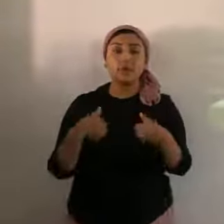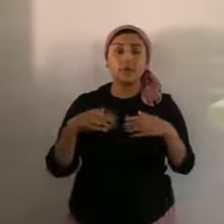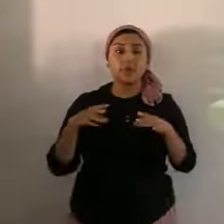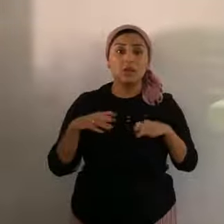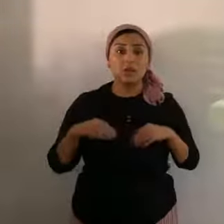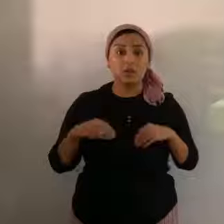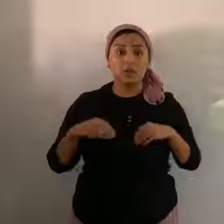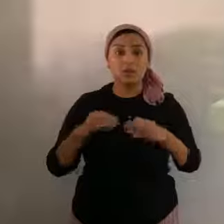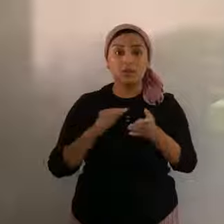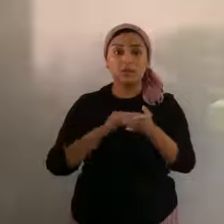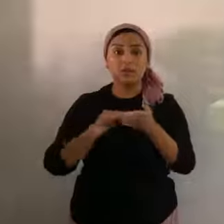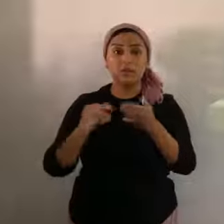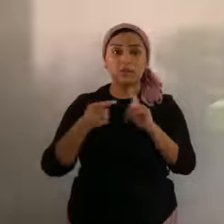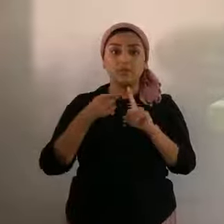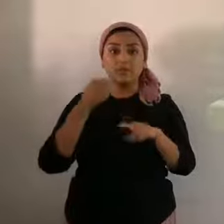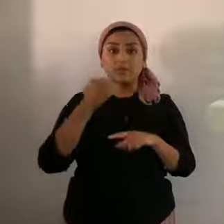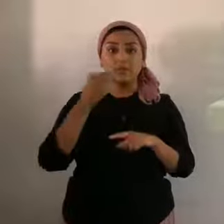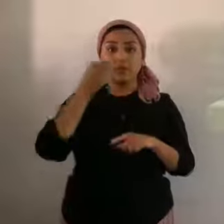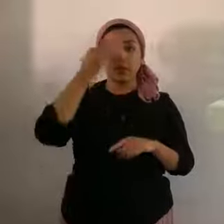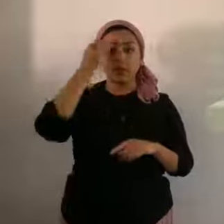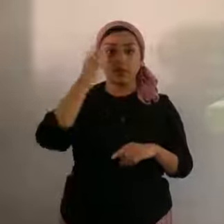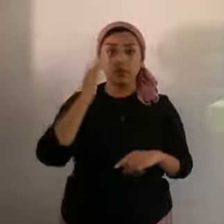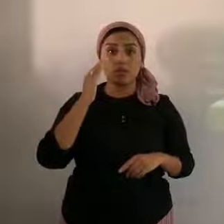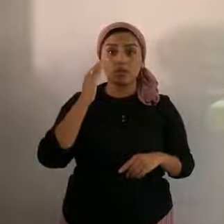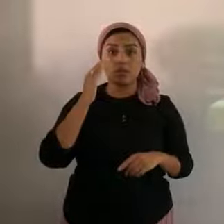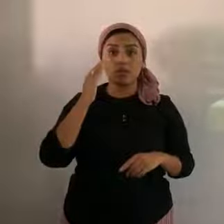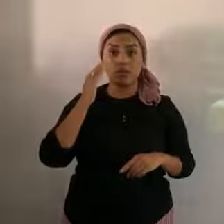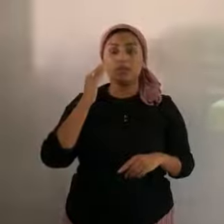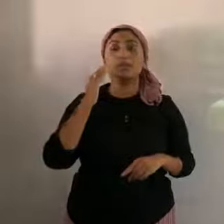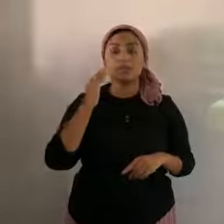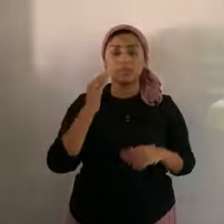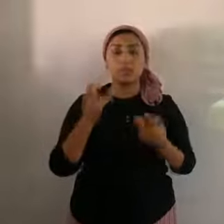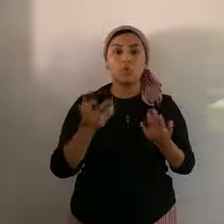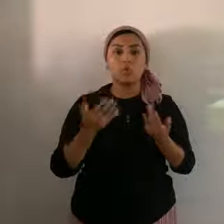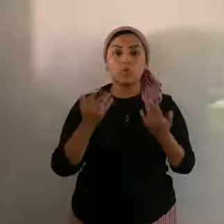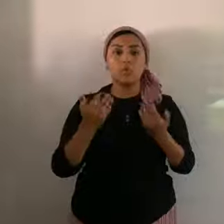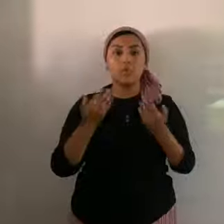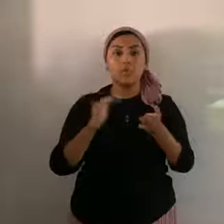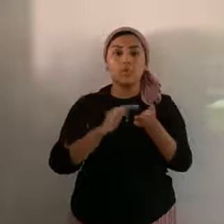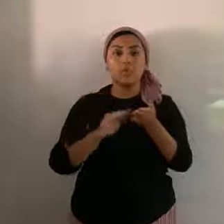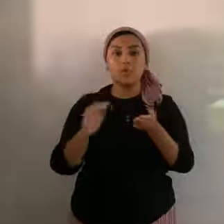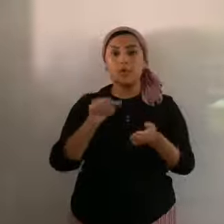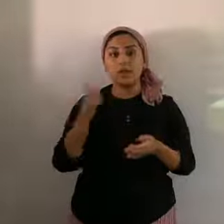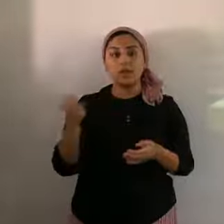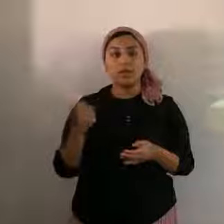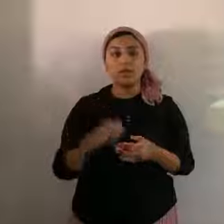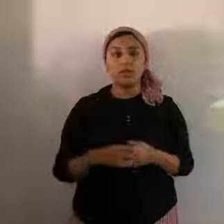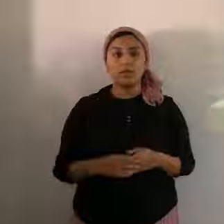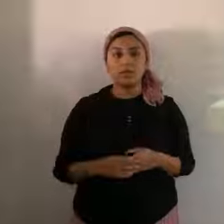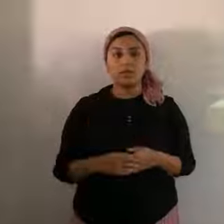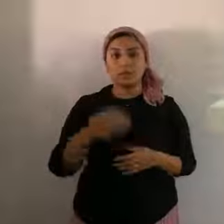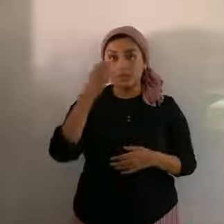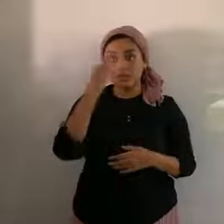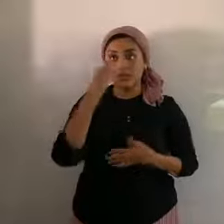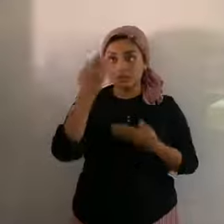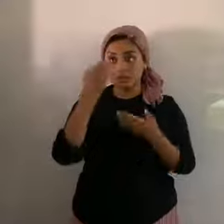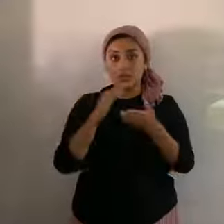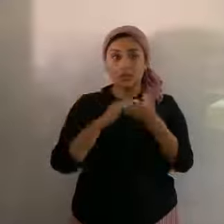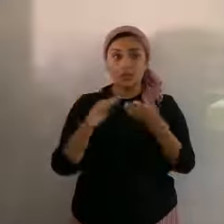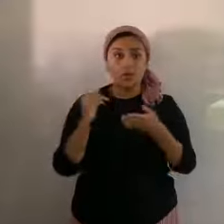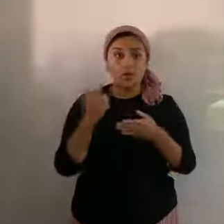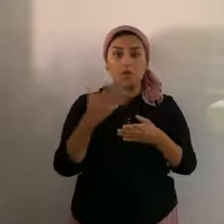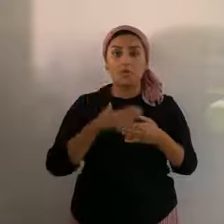el perdón de Elohim, lógico, se espera que perdone a los demás. Entonces, Elohim me perdonó todos mis